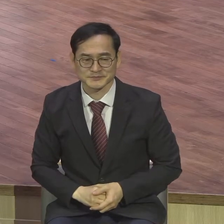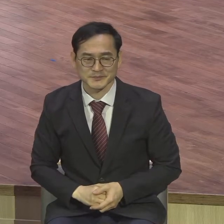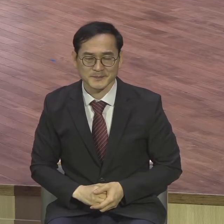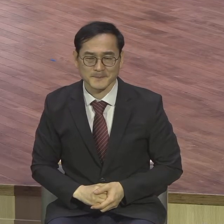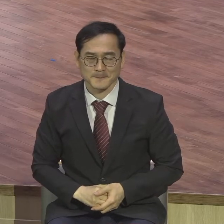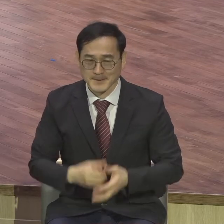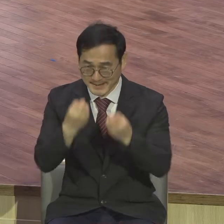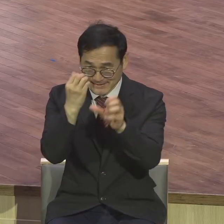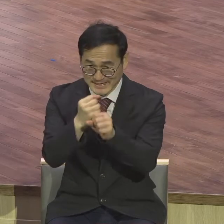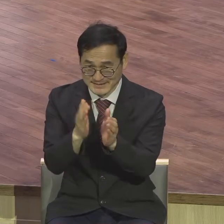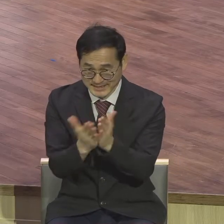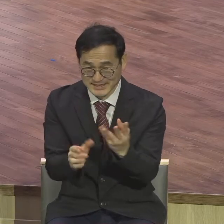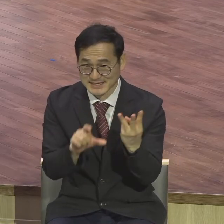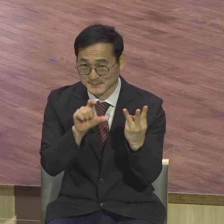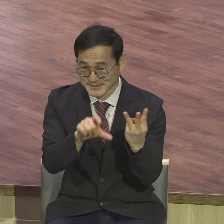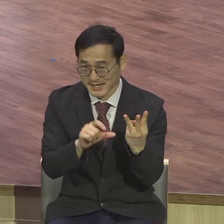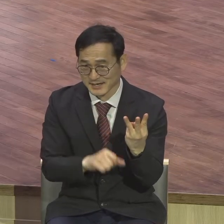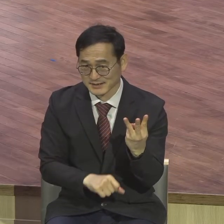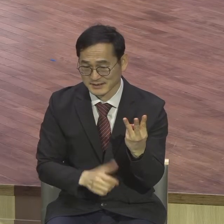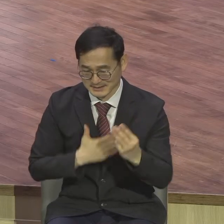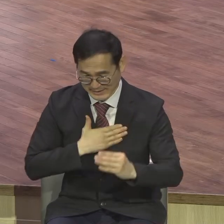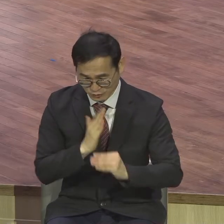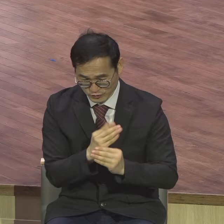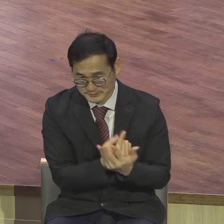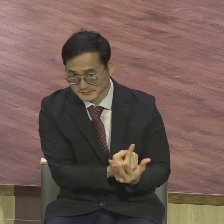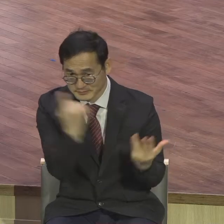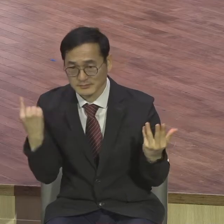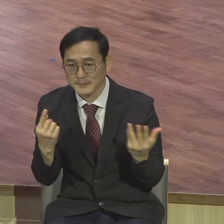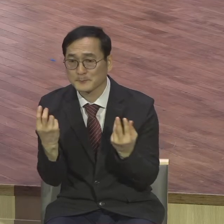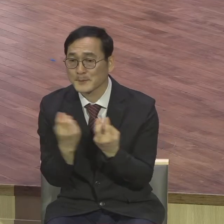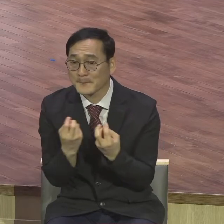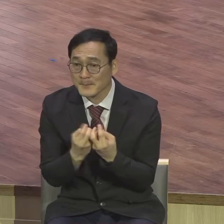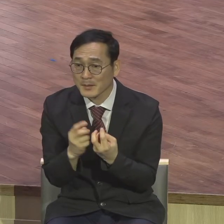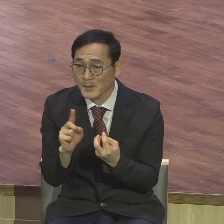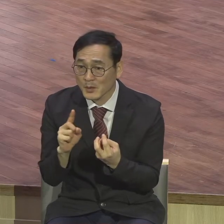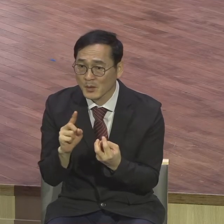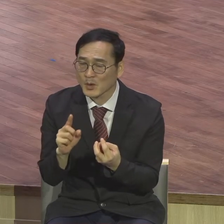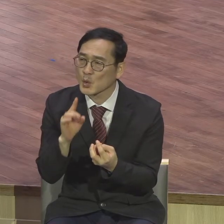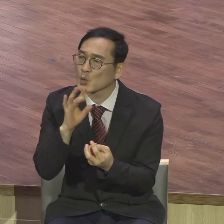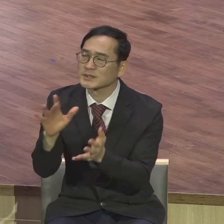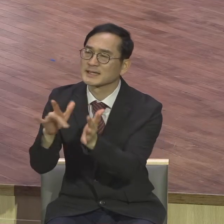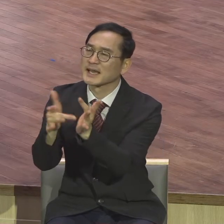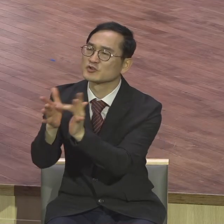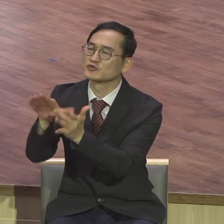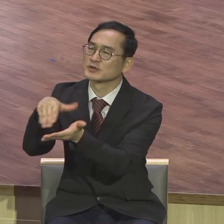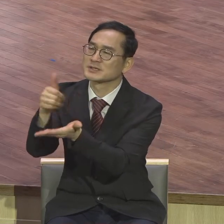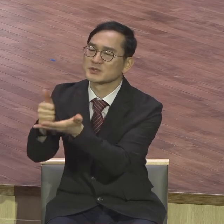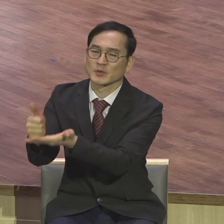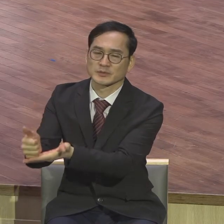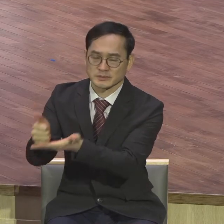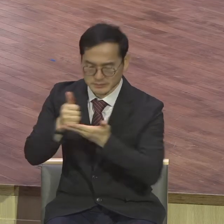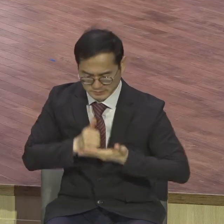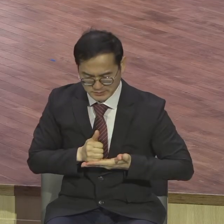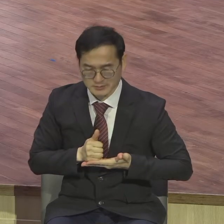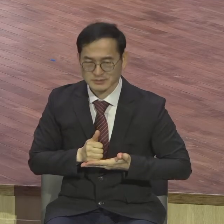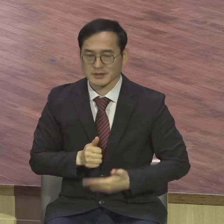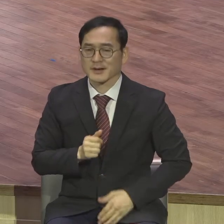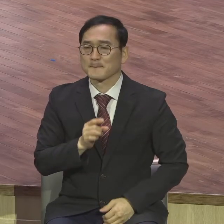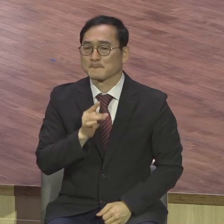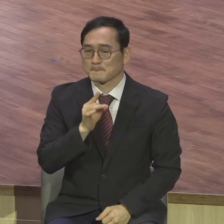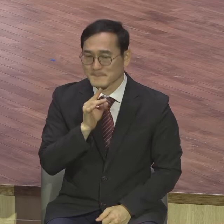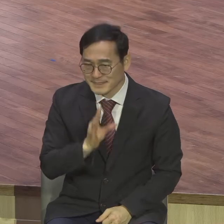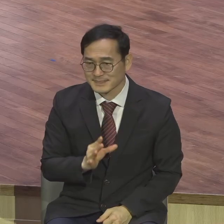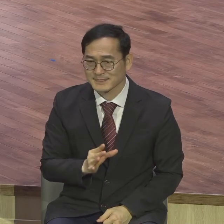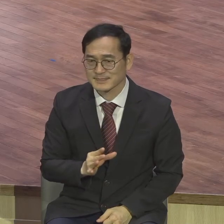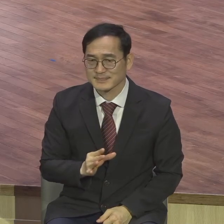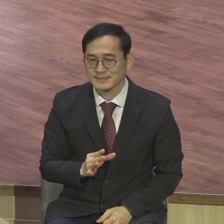창세기 3장 문제에서 빠져나온 유일한 길은 오직 예수 그리스도만을 통해서 주어지는